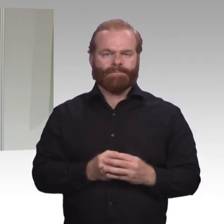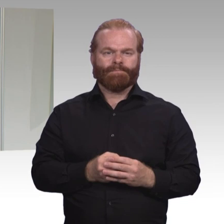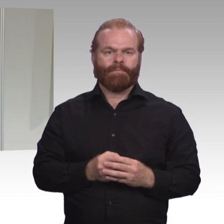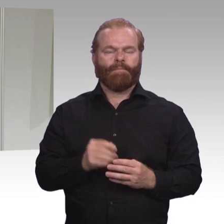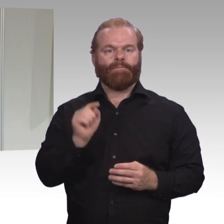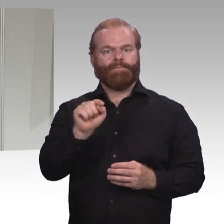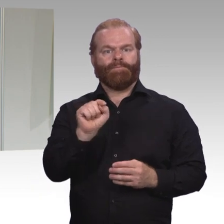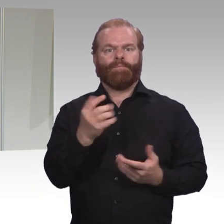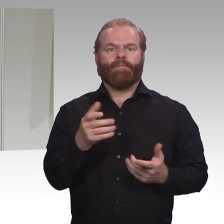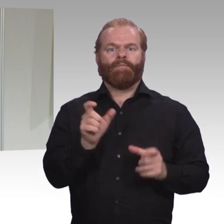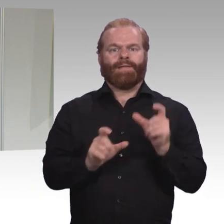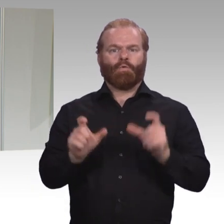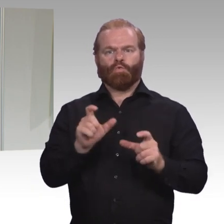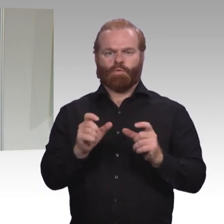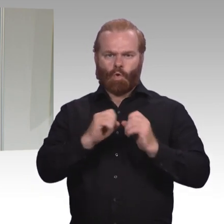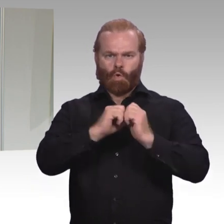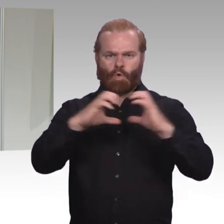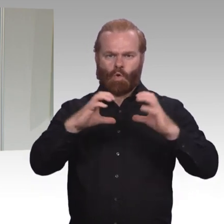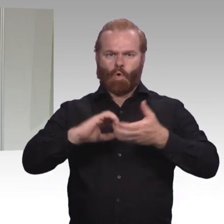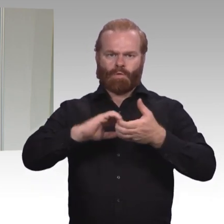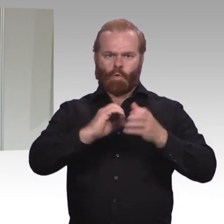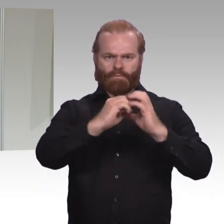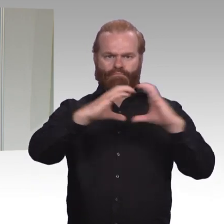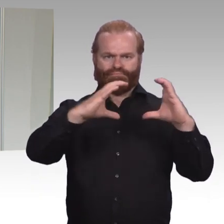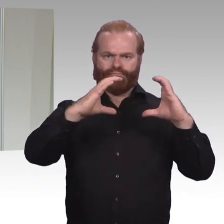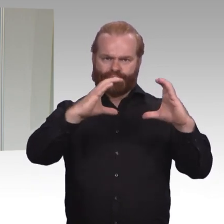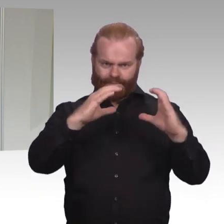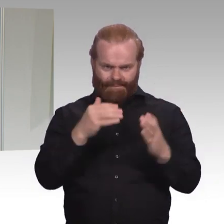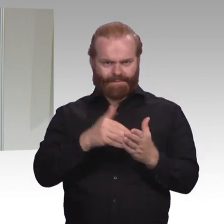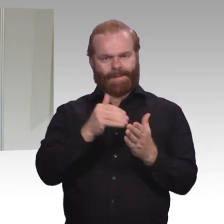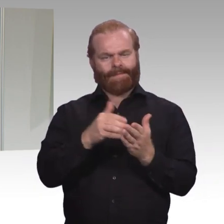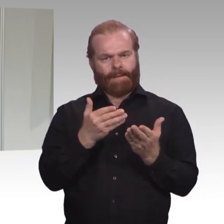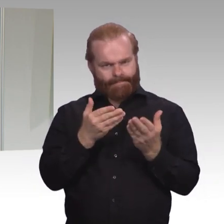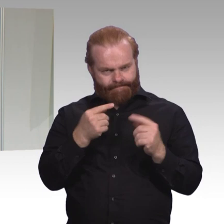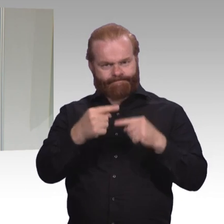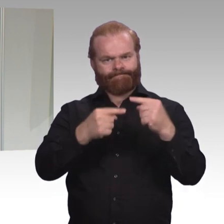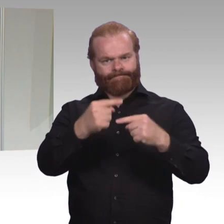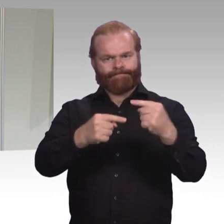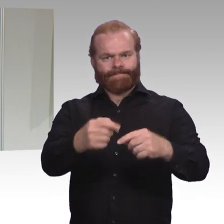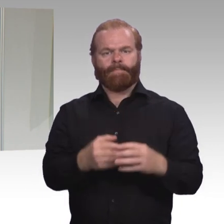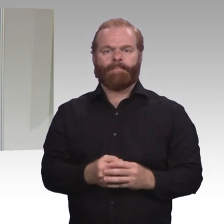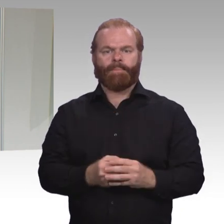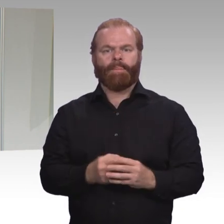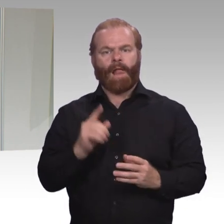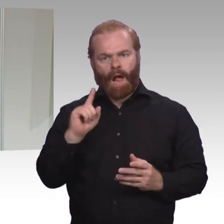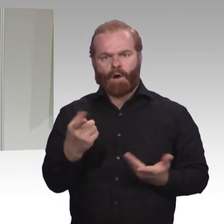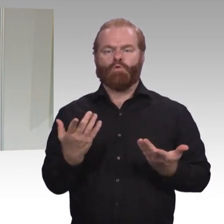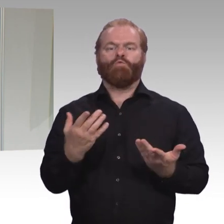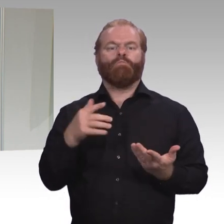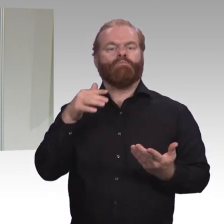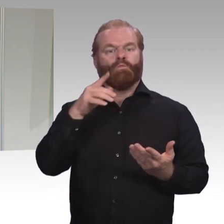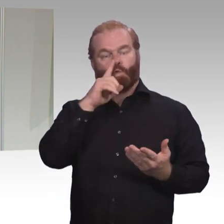zum Abschluss, die Bundeswehr ist der Garant für die Sicherheit und für den Frieden. Die zivilen Mitarbeiter,